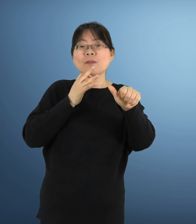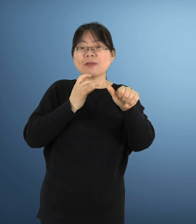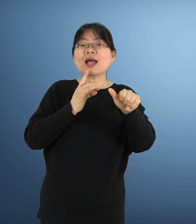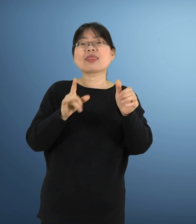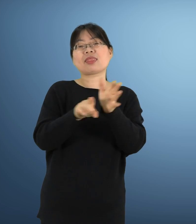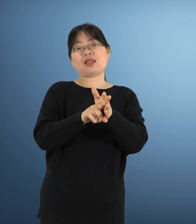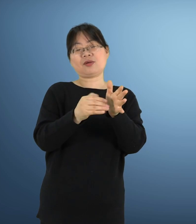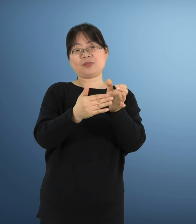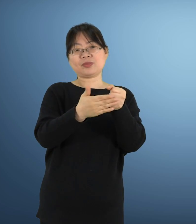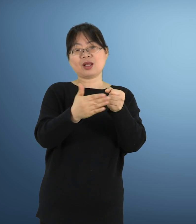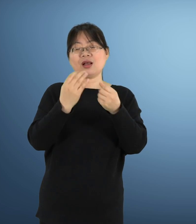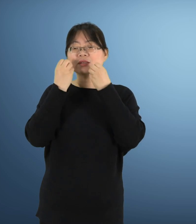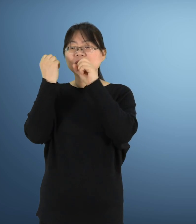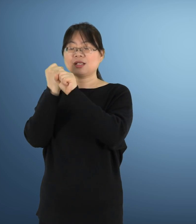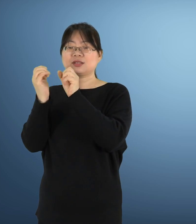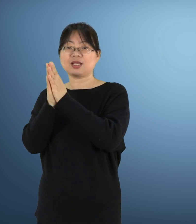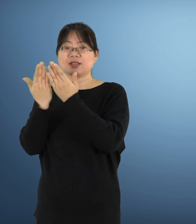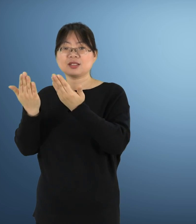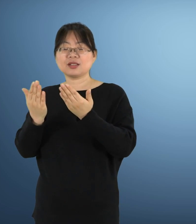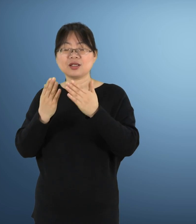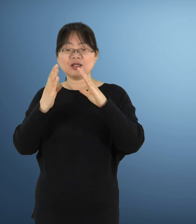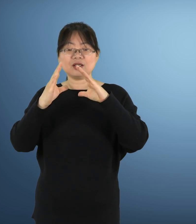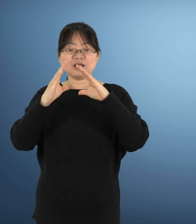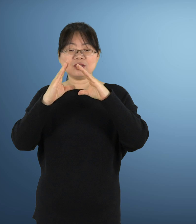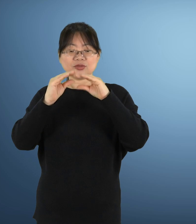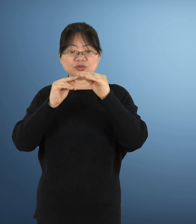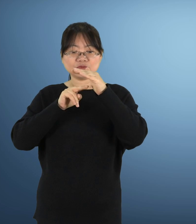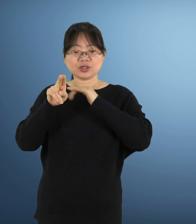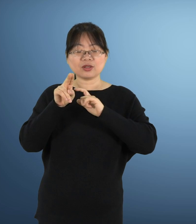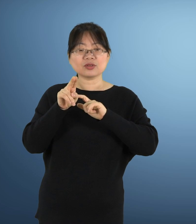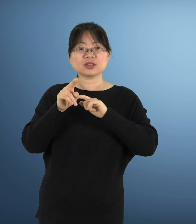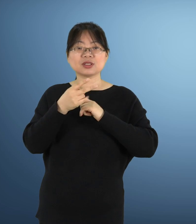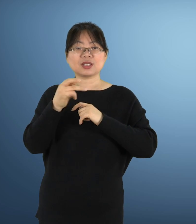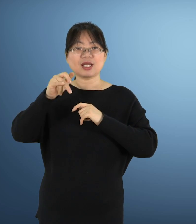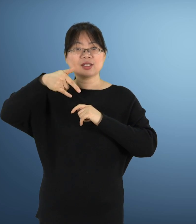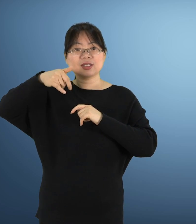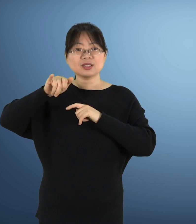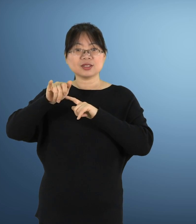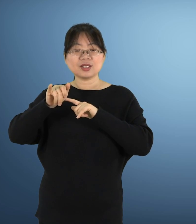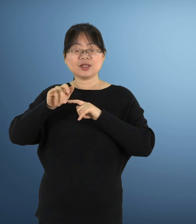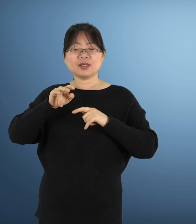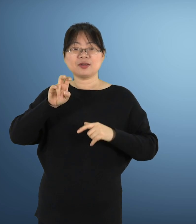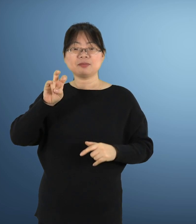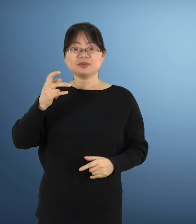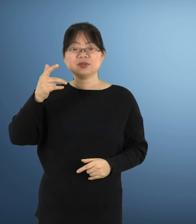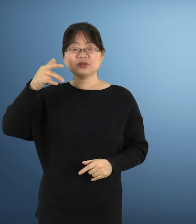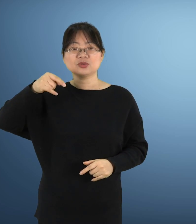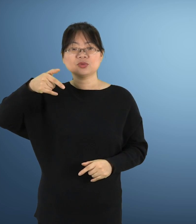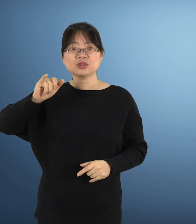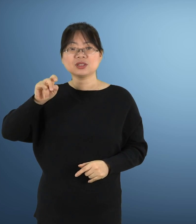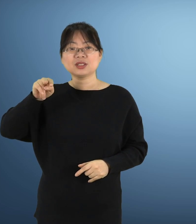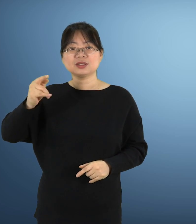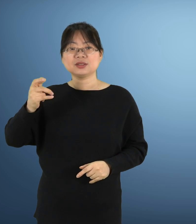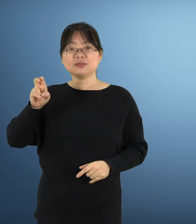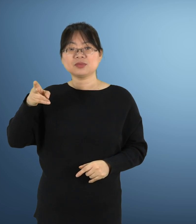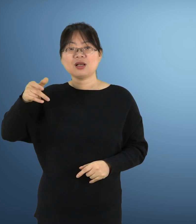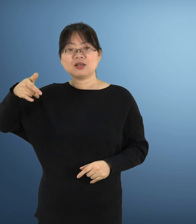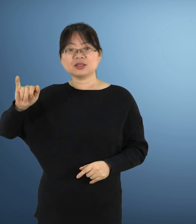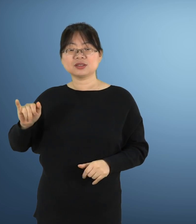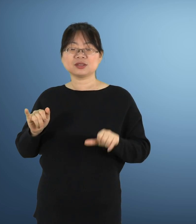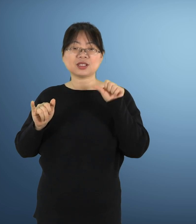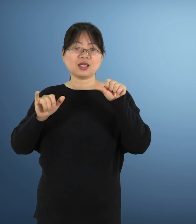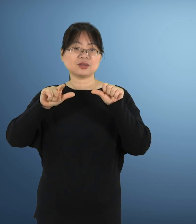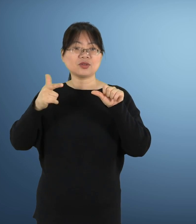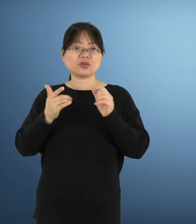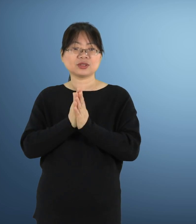그러니까 창세기, 출애굽기, 레위기, 민수기, 신명기 이 5권의